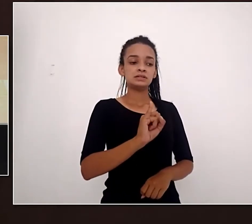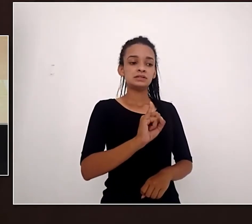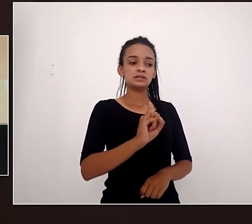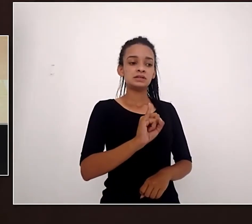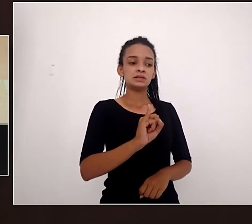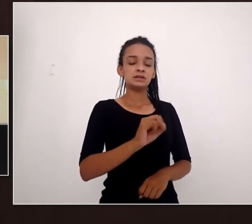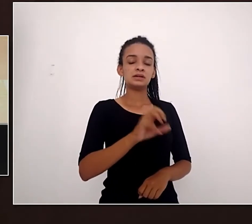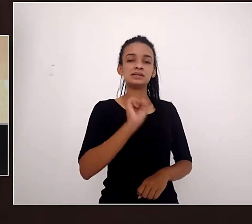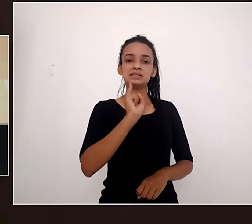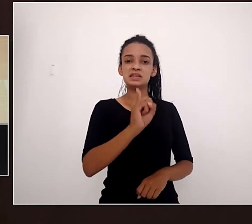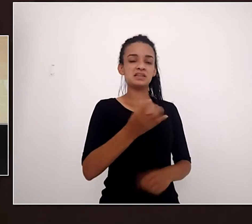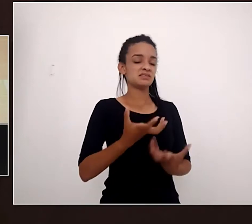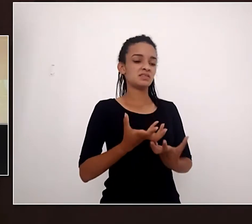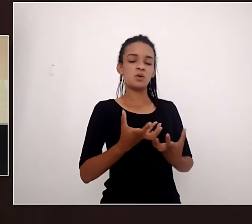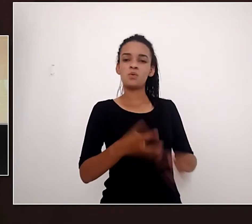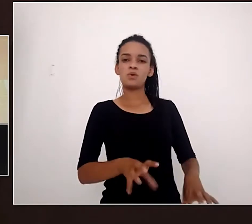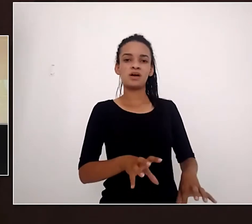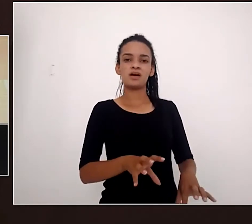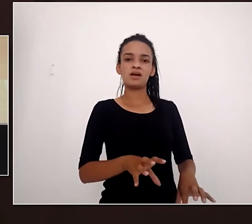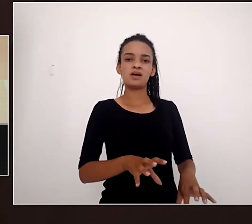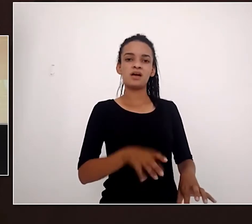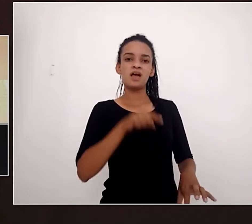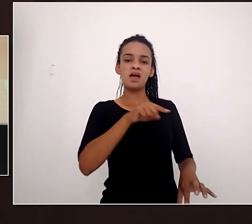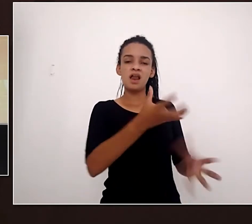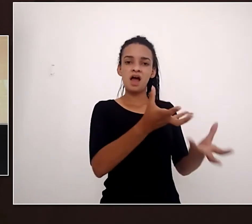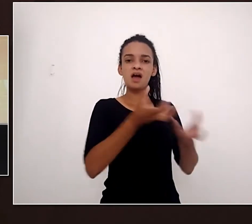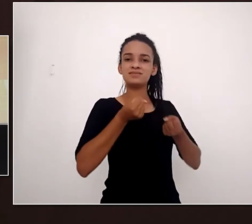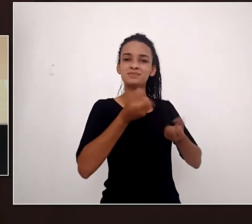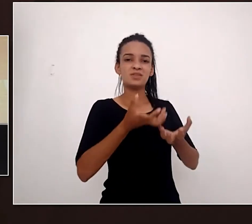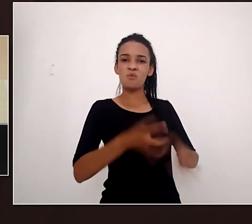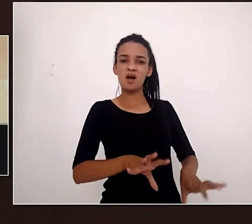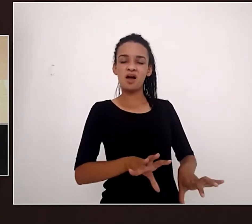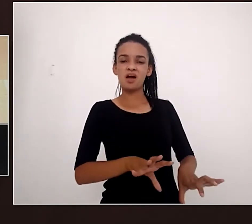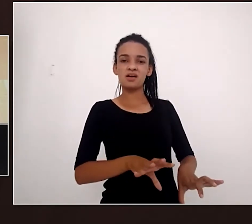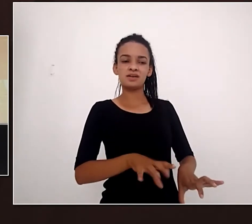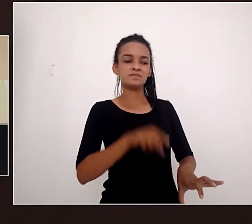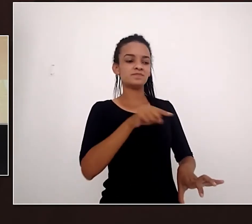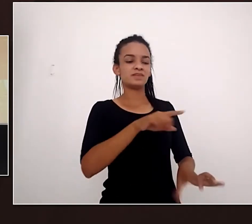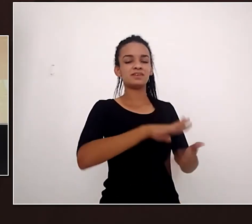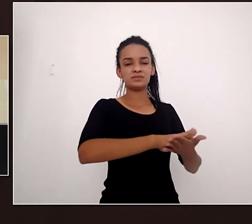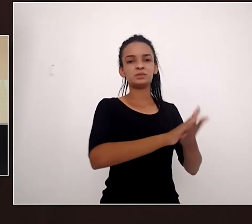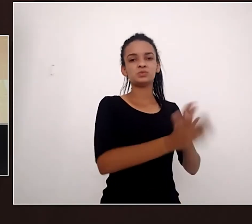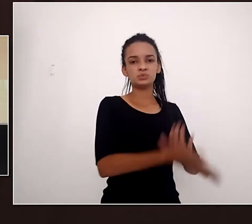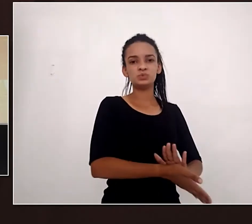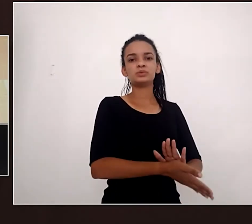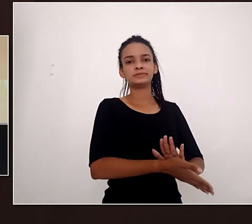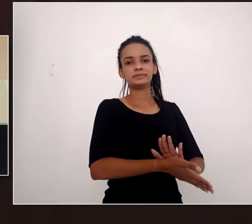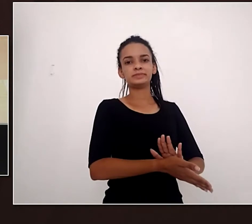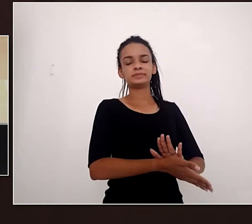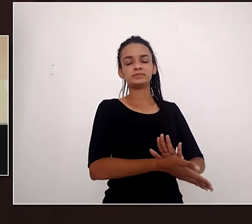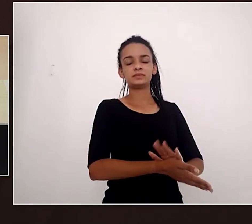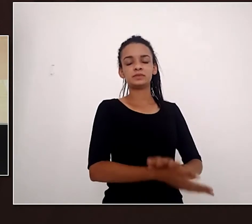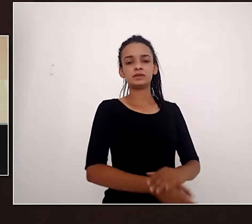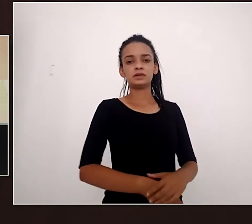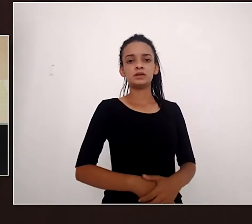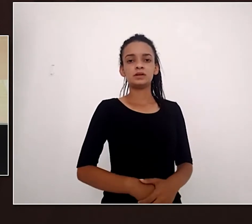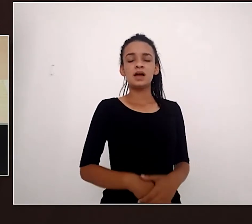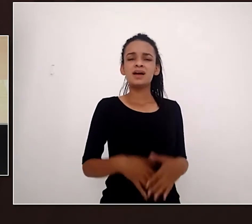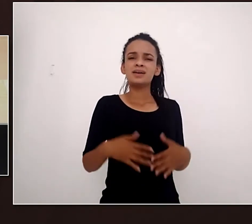irmãos, não rejeite a Messias. O povo de Israel rejeitou a Messias, então Deus entregou a vinha